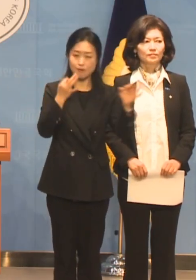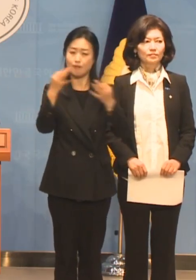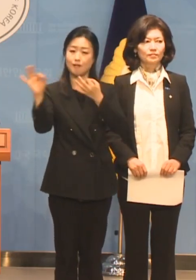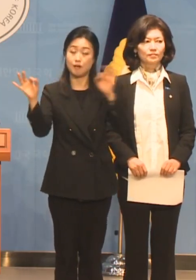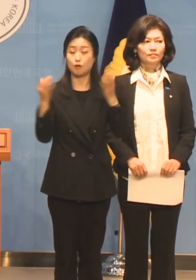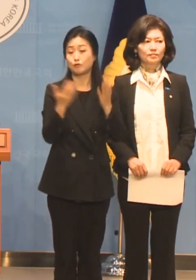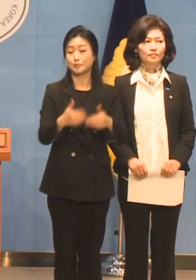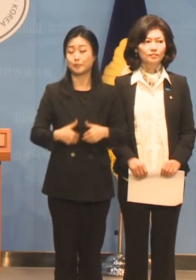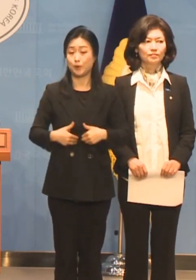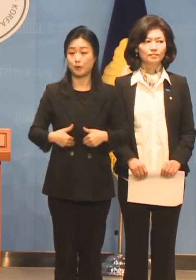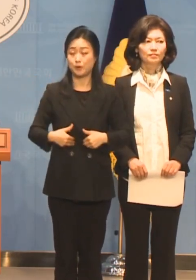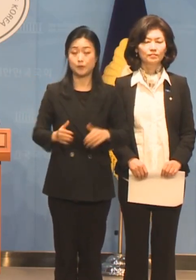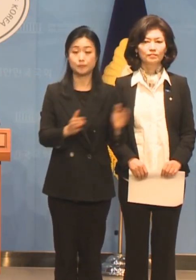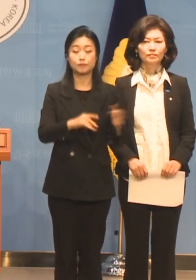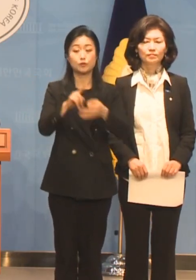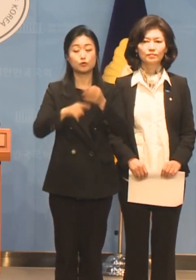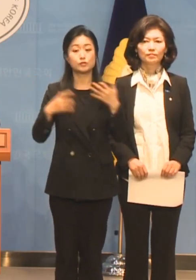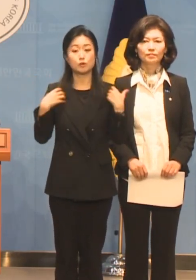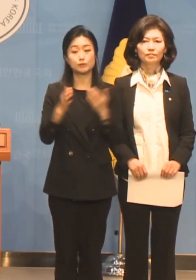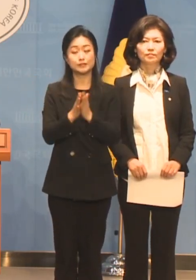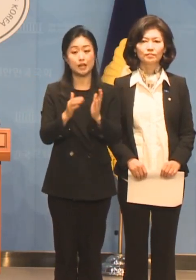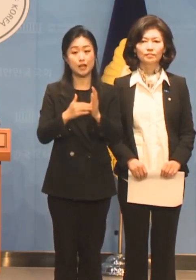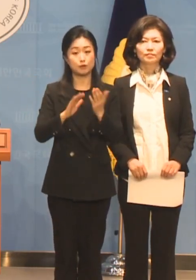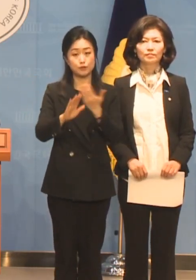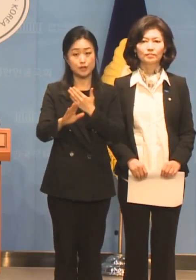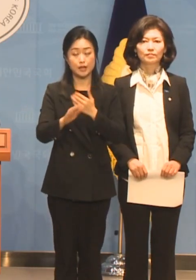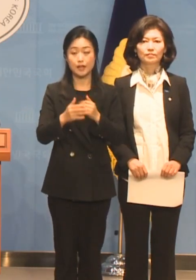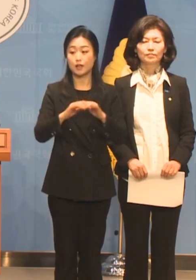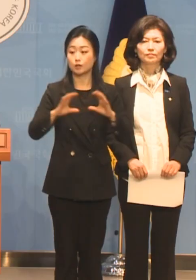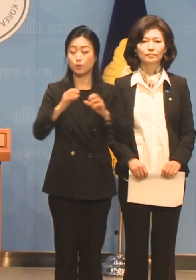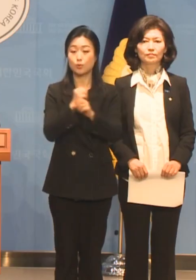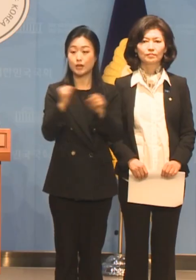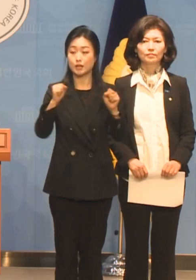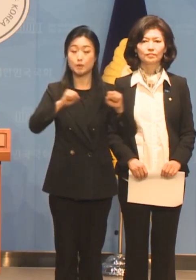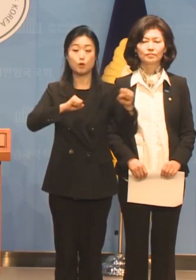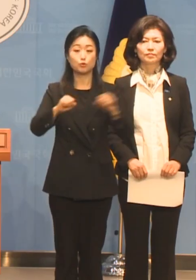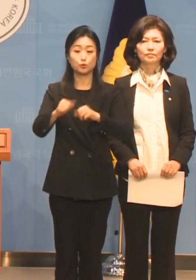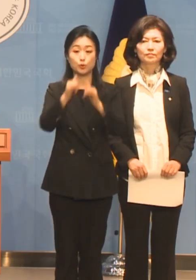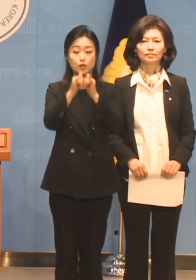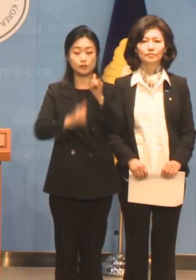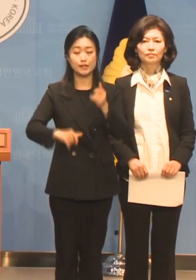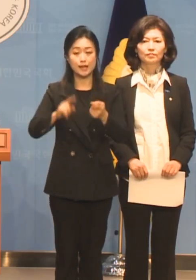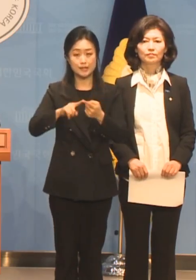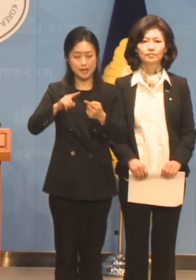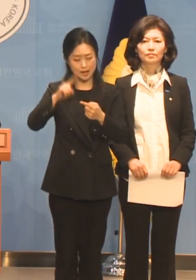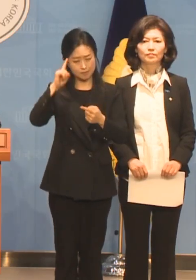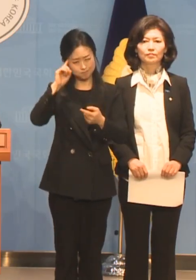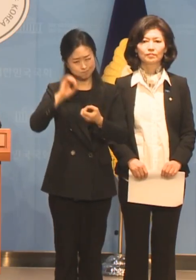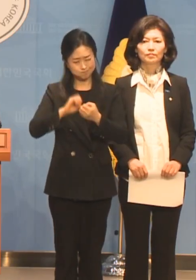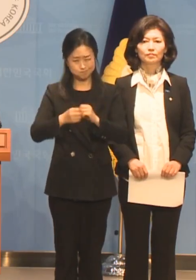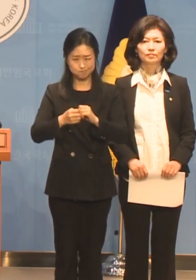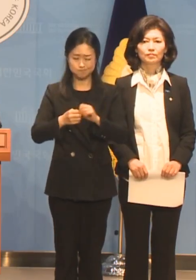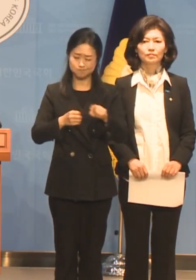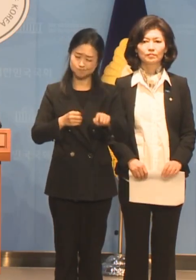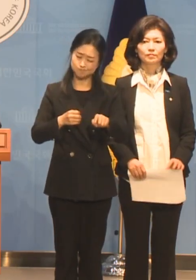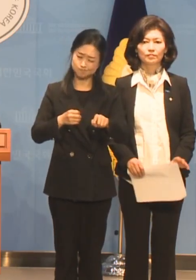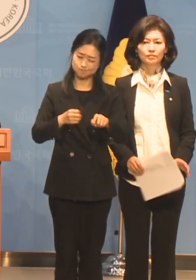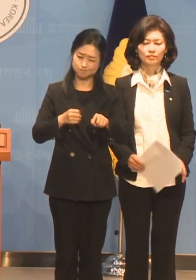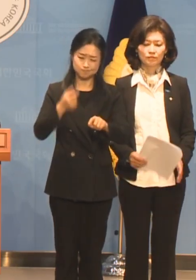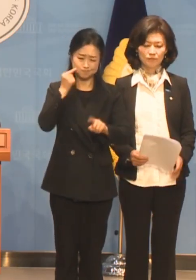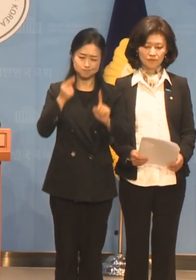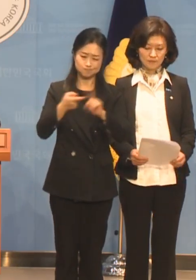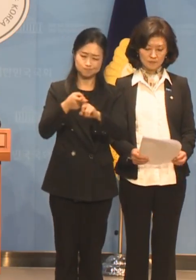또한 윤석열 정부 출범 이후 독립운동사에 대한 편중된 해석이 크게